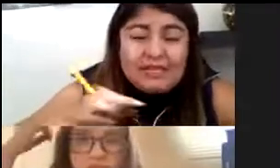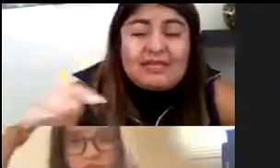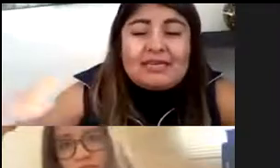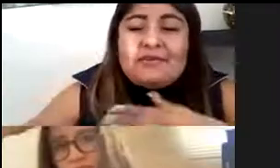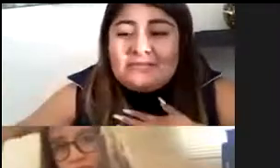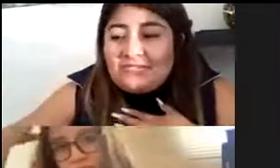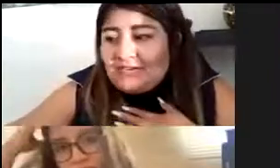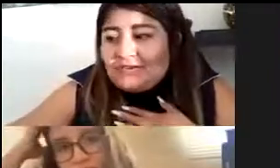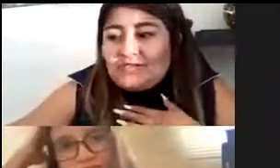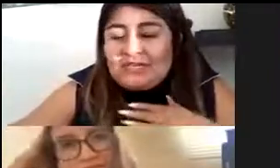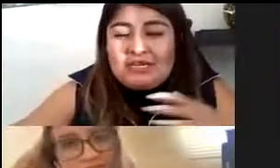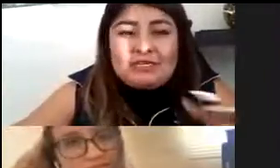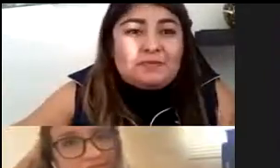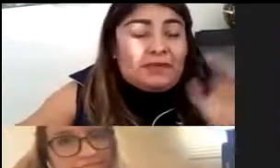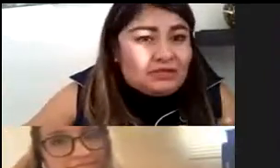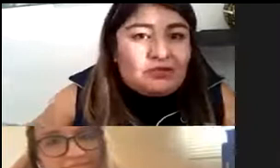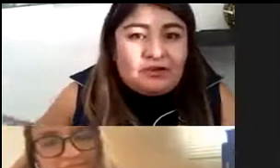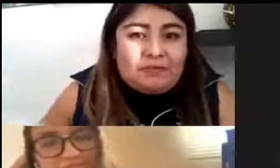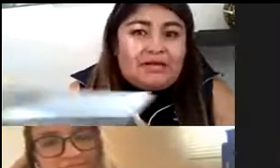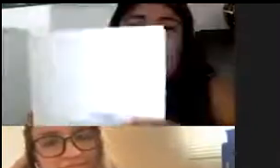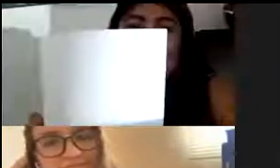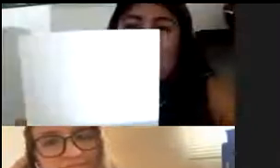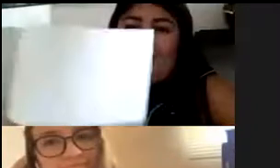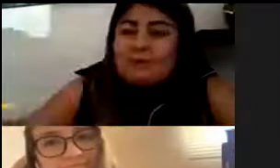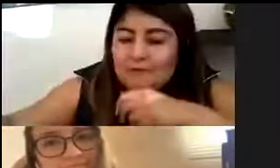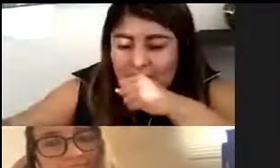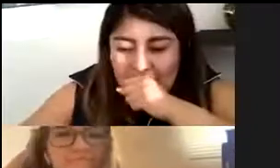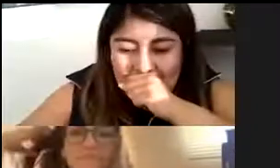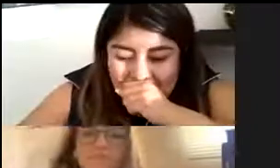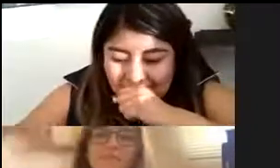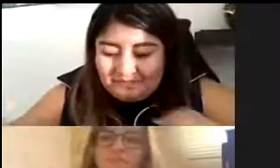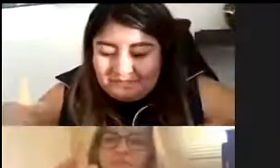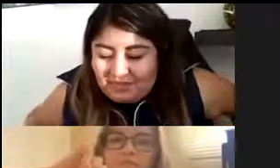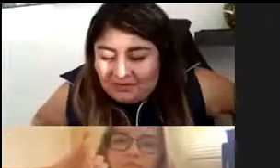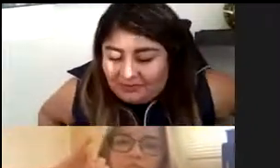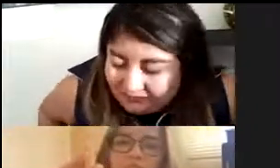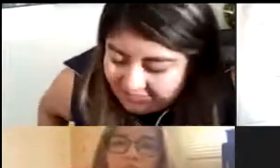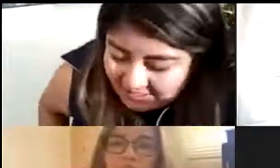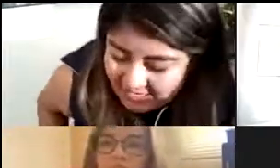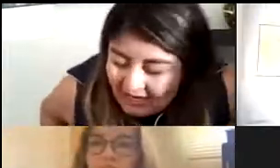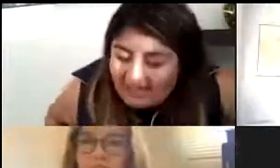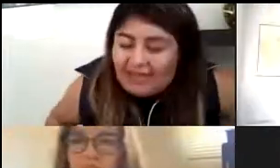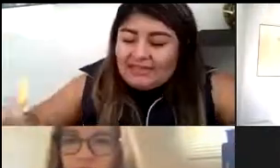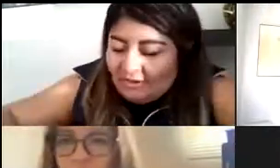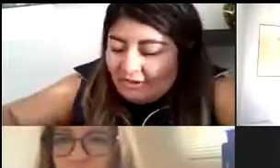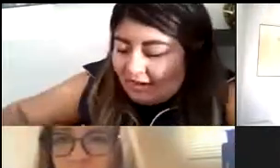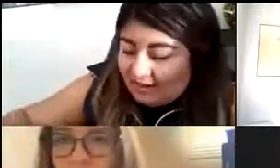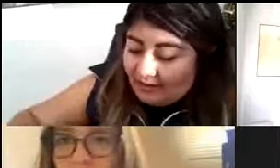Y ya saben, pasamos lista y ustedes prenden su micrófono para decir presente, ¿vale? Perdón.